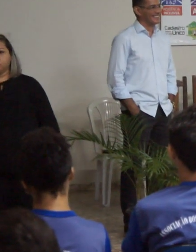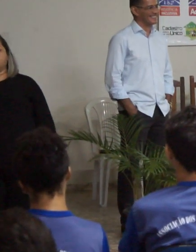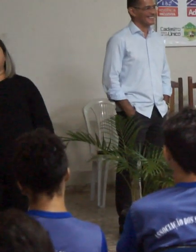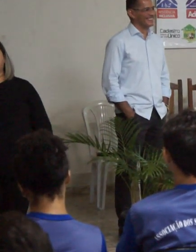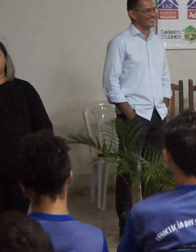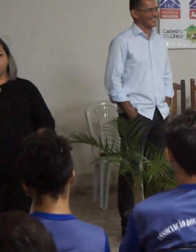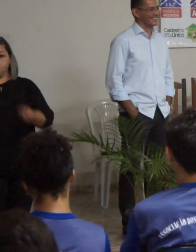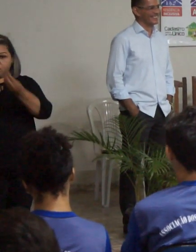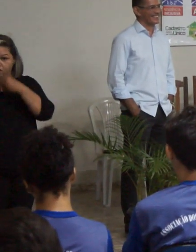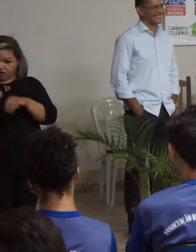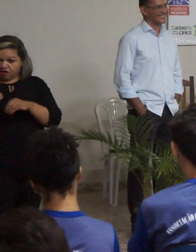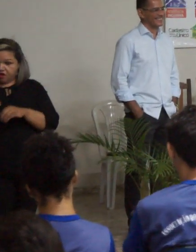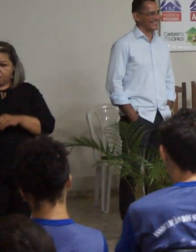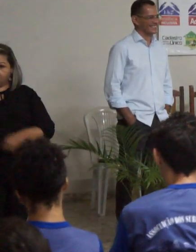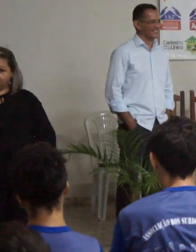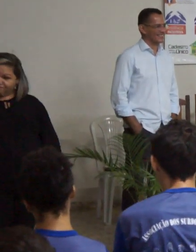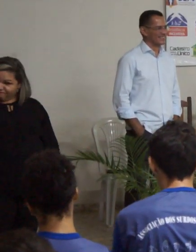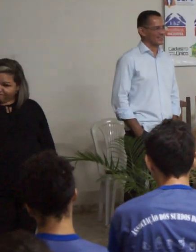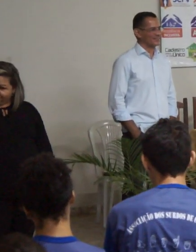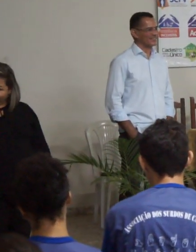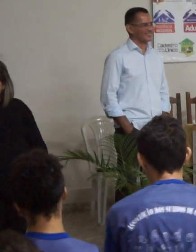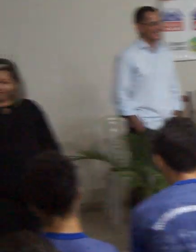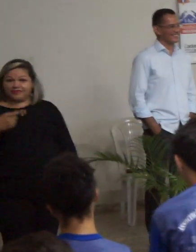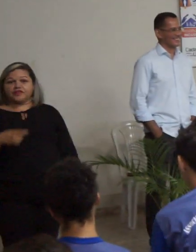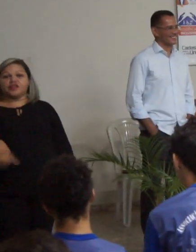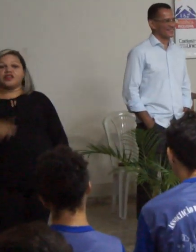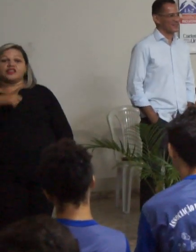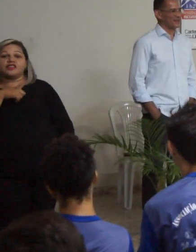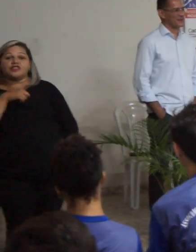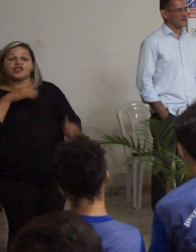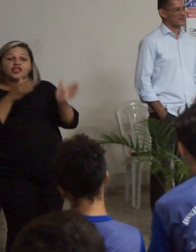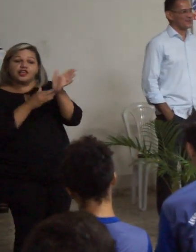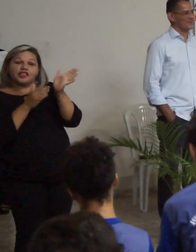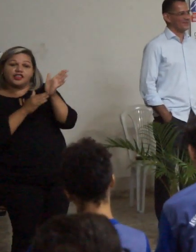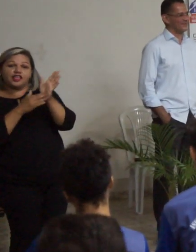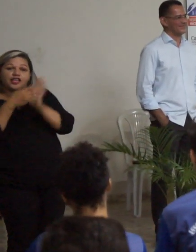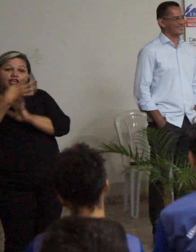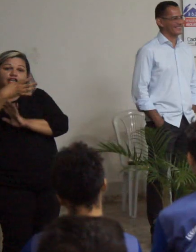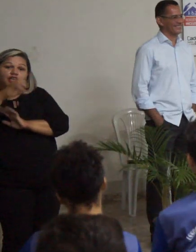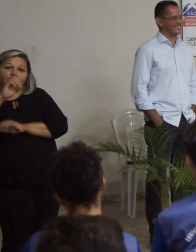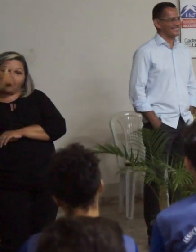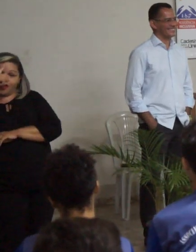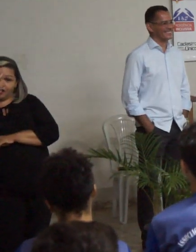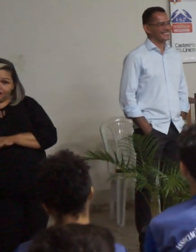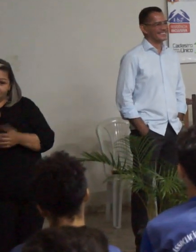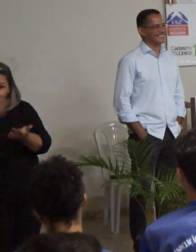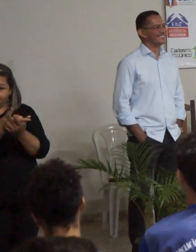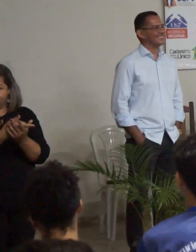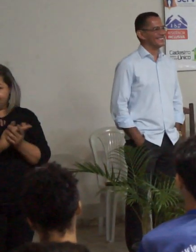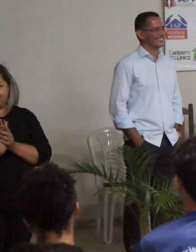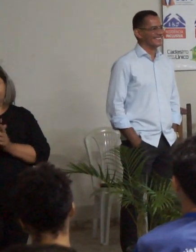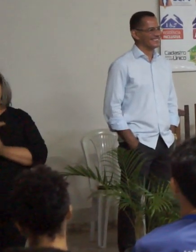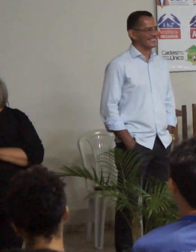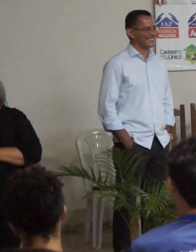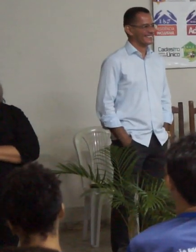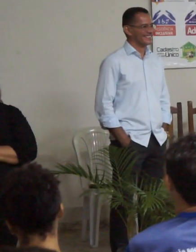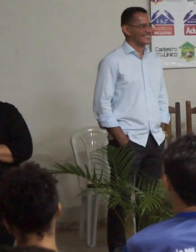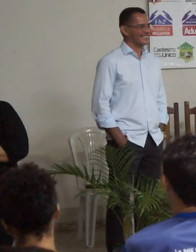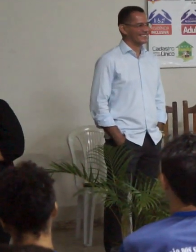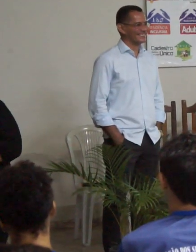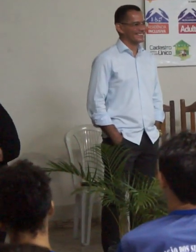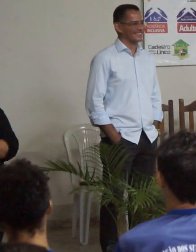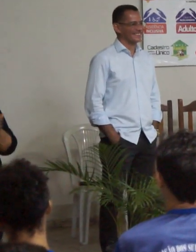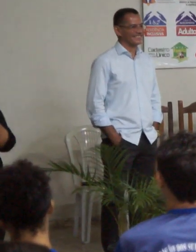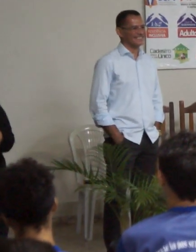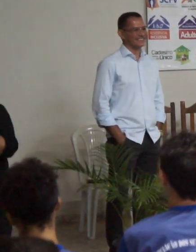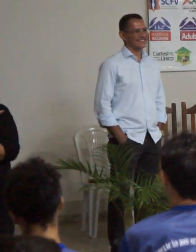cartão de crédito. E esse cartão terá até 40 dias para pagar, sem taxa de anuidade, sem taxa de juros, sem nada,